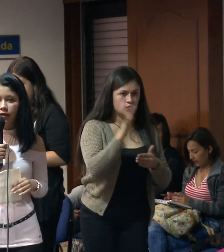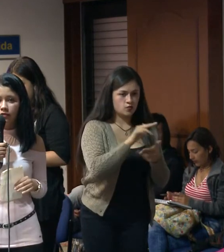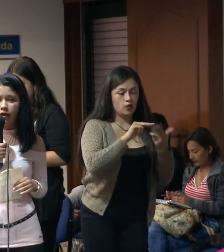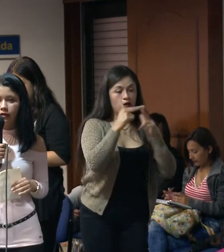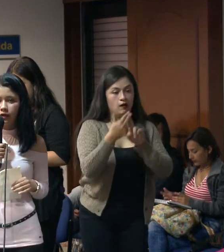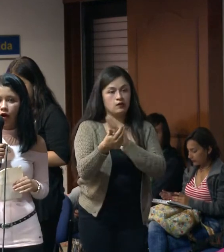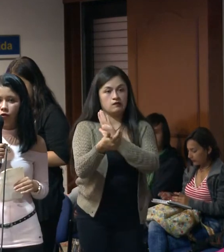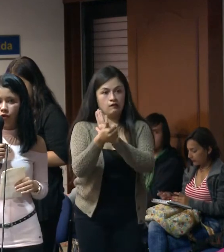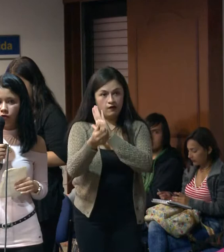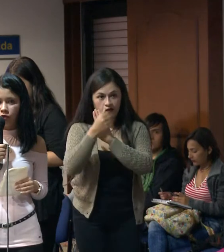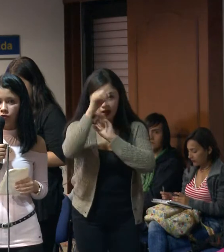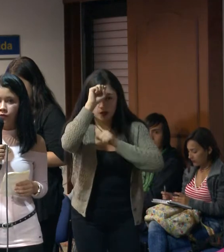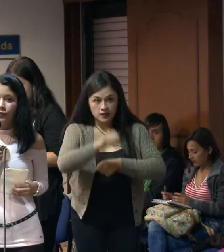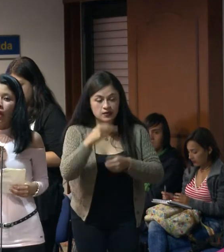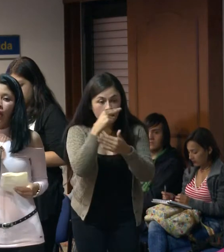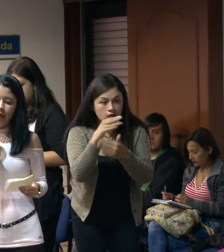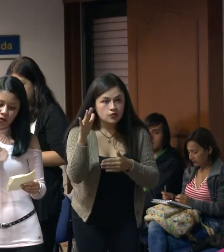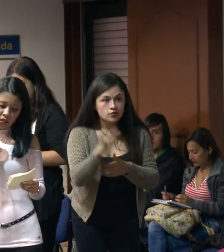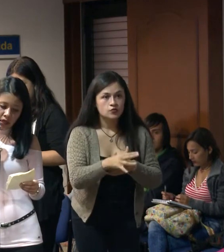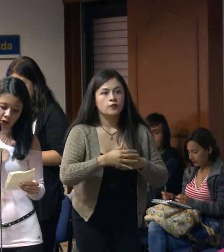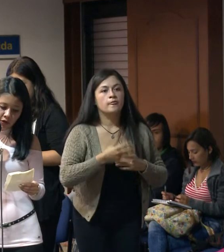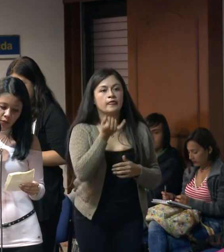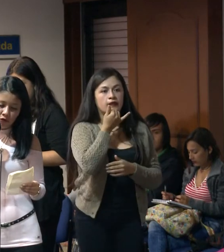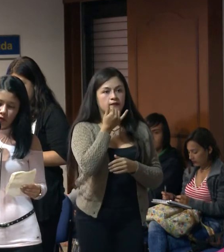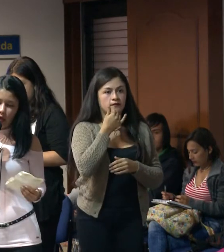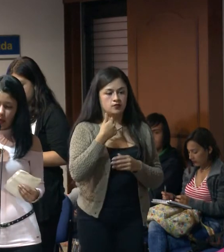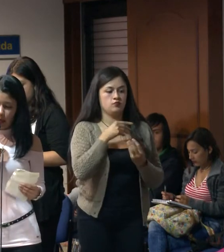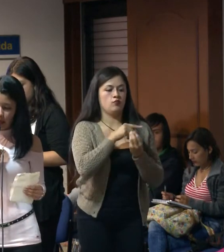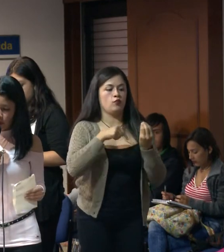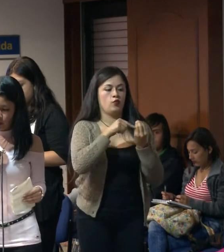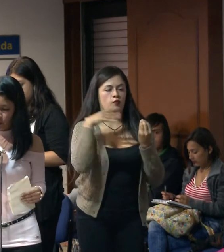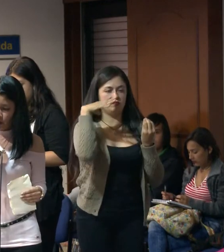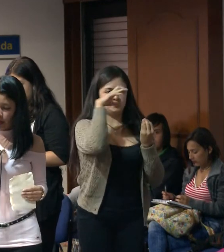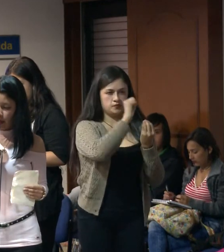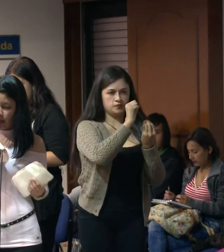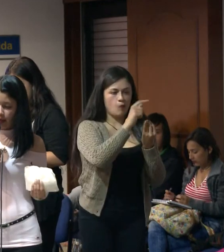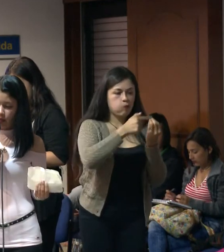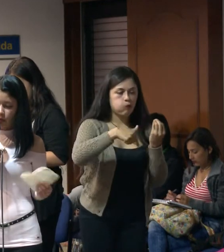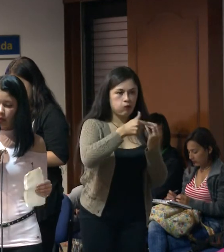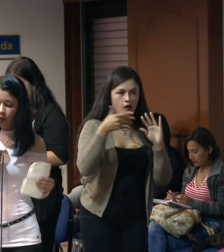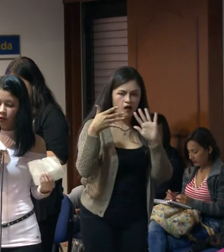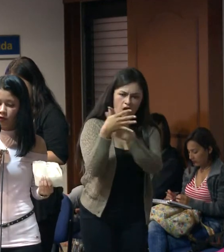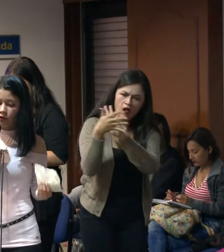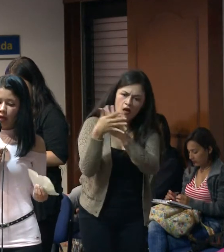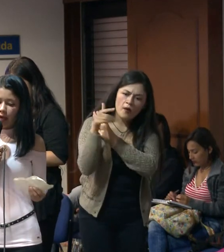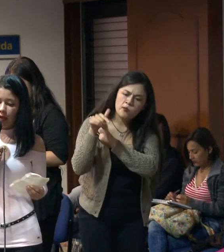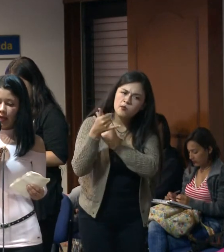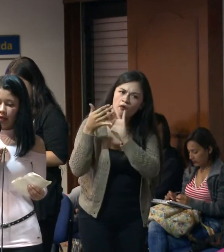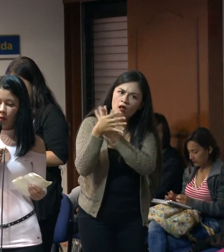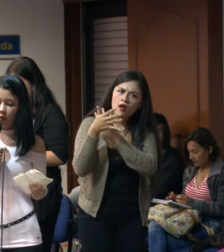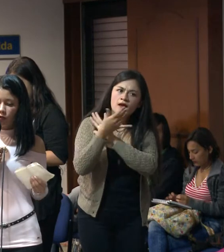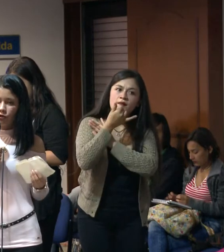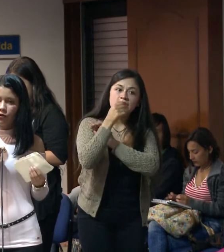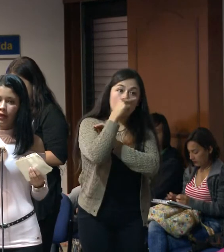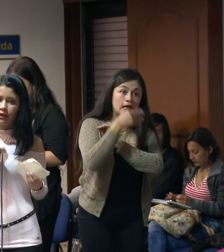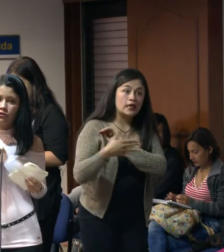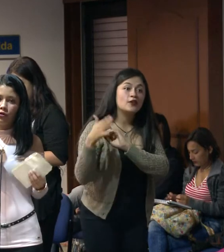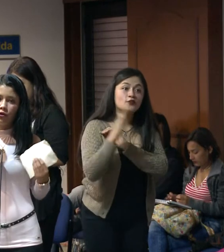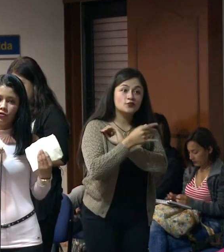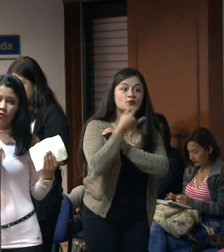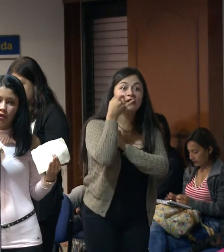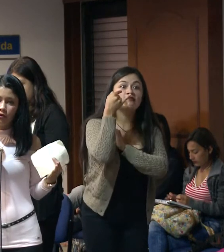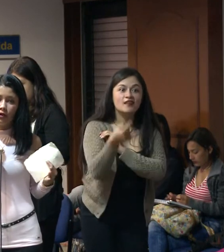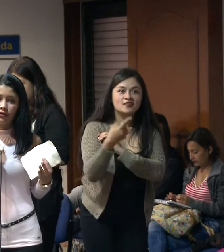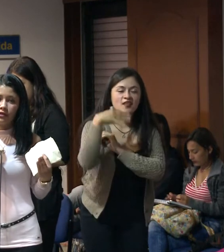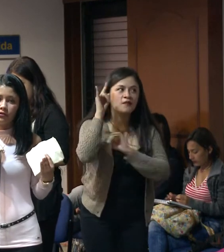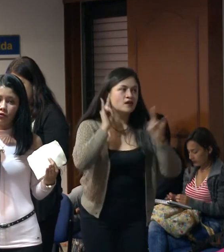a las capacidades de cada uno de los niños. Entonces, ¿qué nos dimos cuenta en la narración? Que a los niños les llamaba mucho la atención